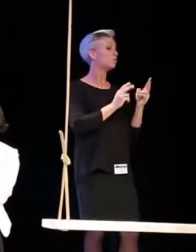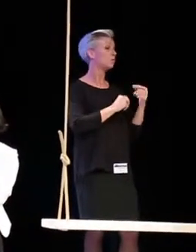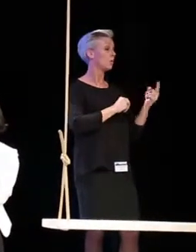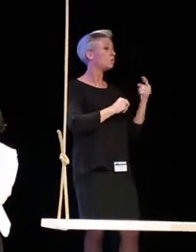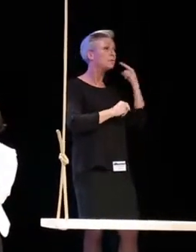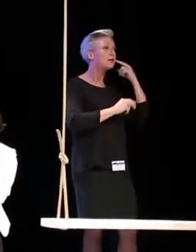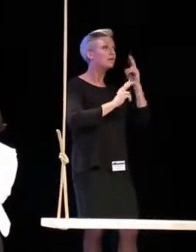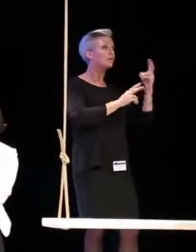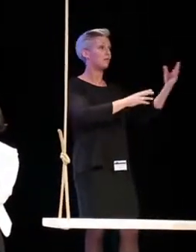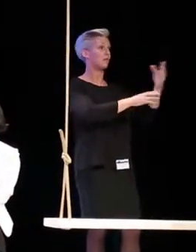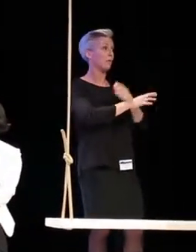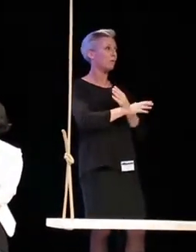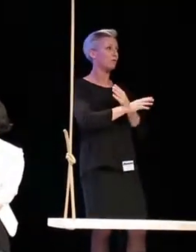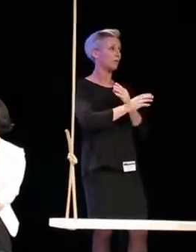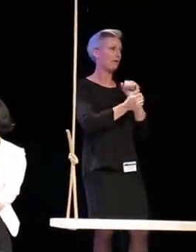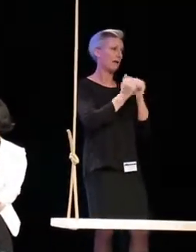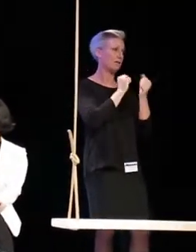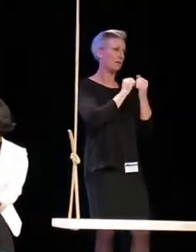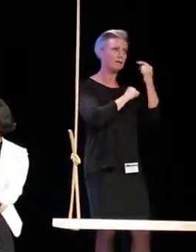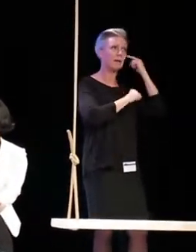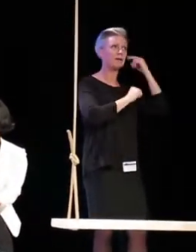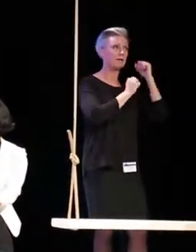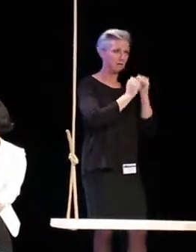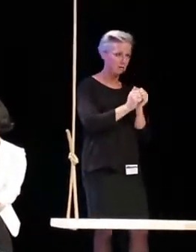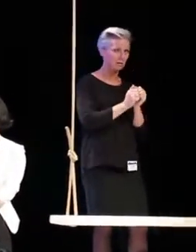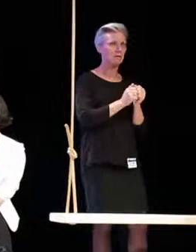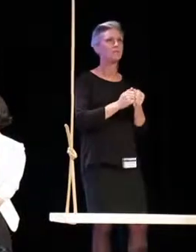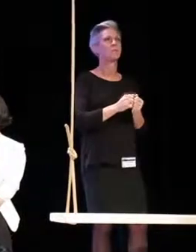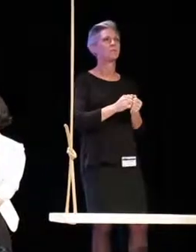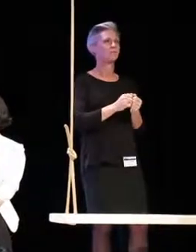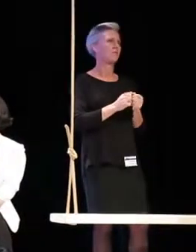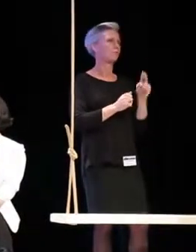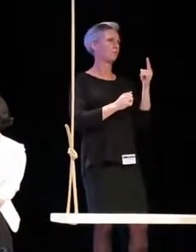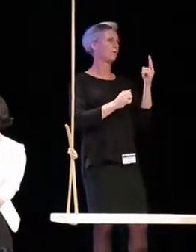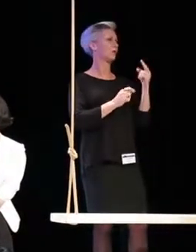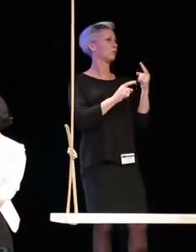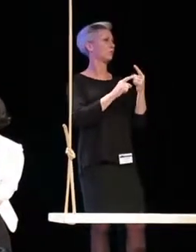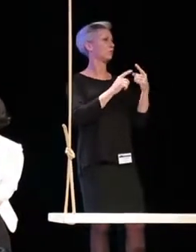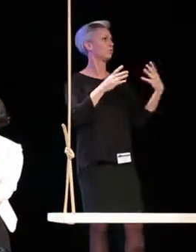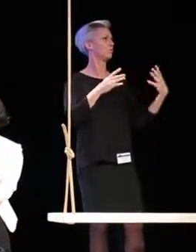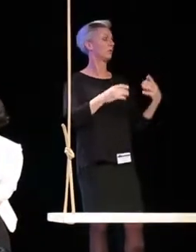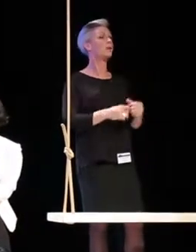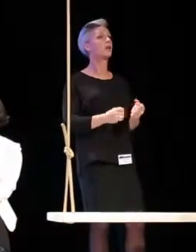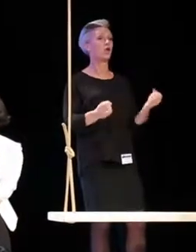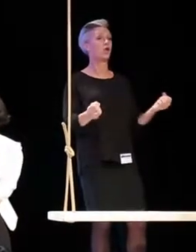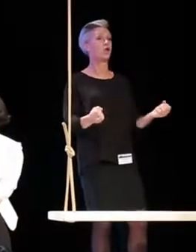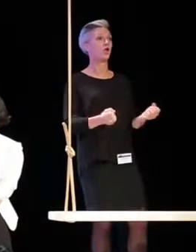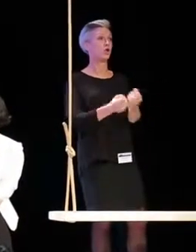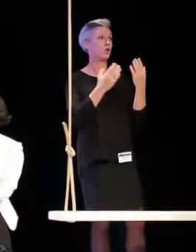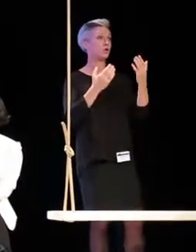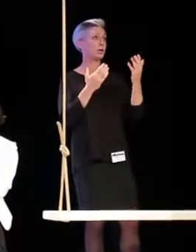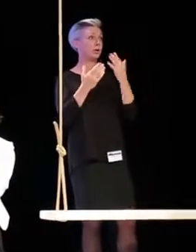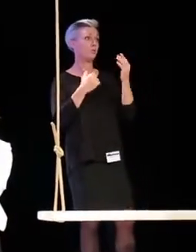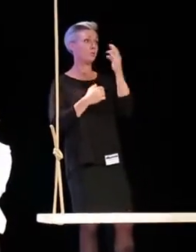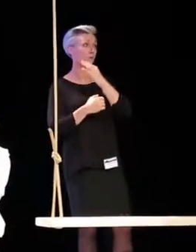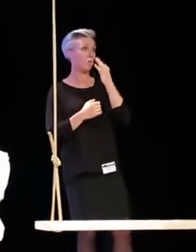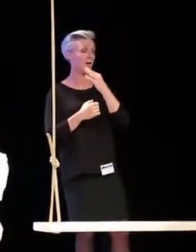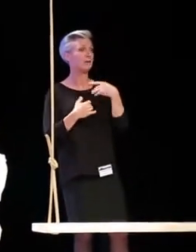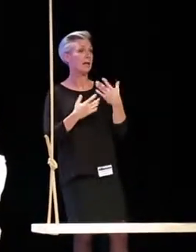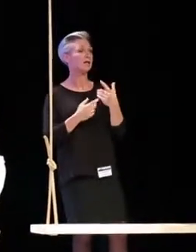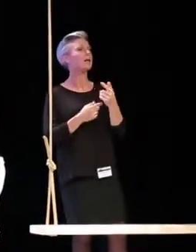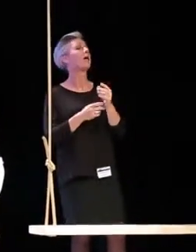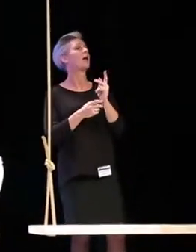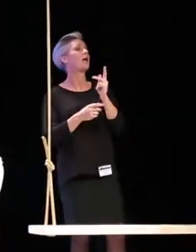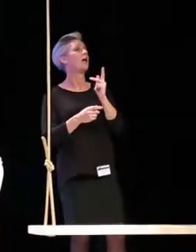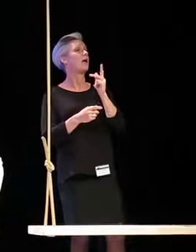att dö av följande skäl. Det är så uppenbart att lösa klimatfrågan är det mer teknologiskt attraktiva, det hälsomässigt